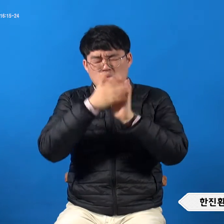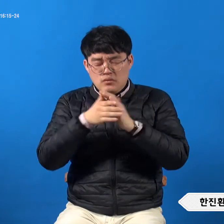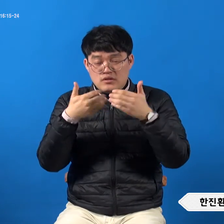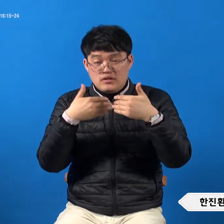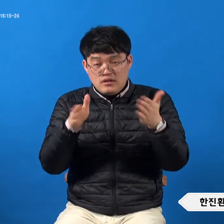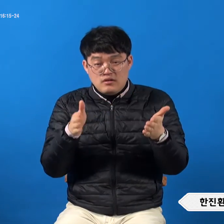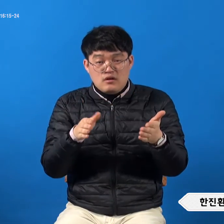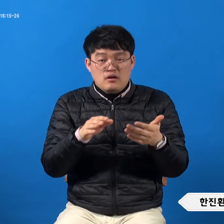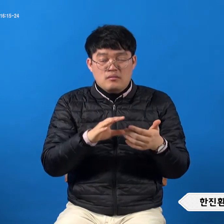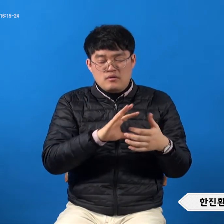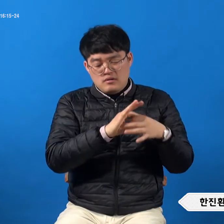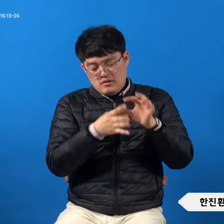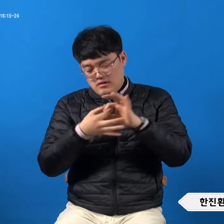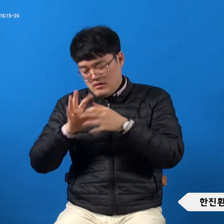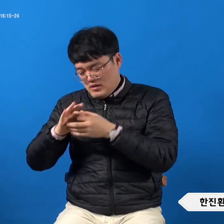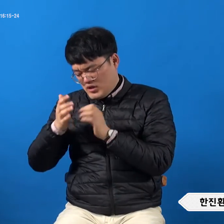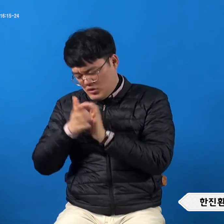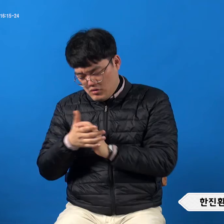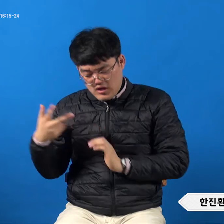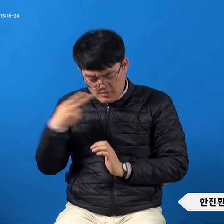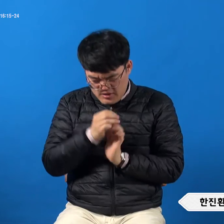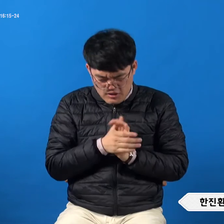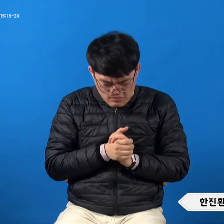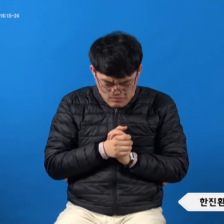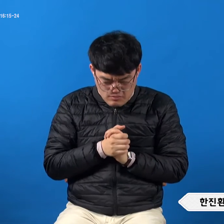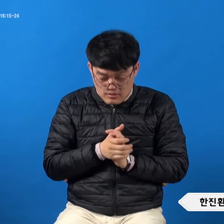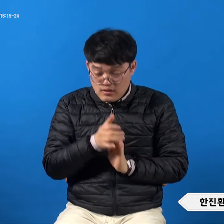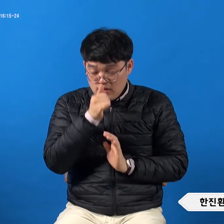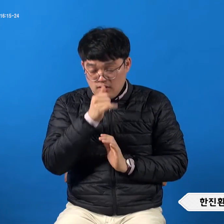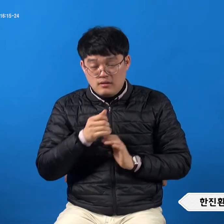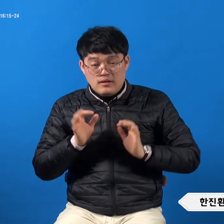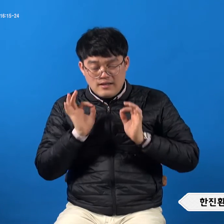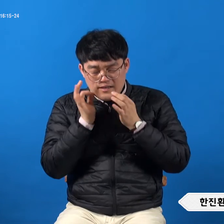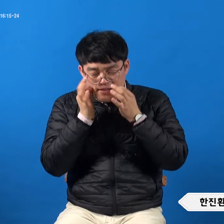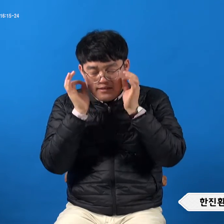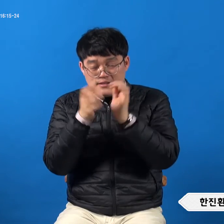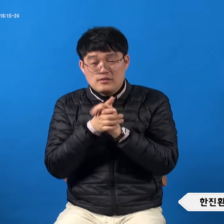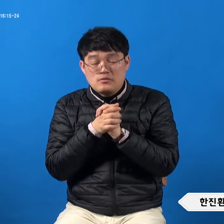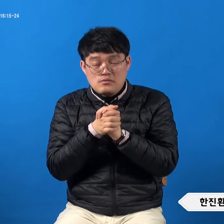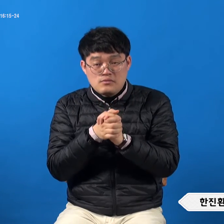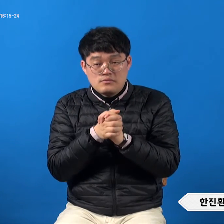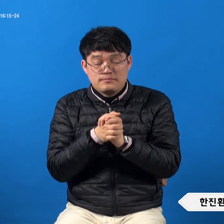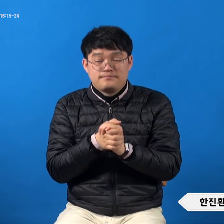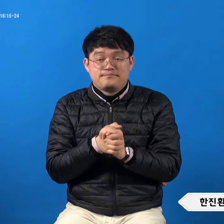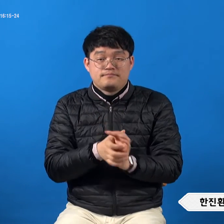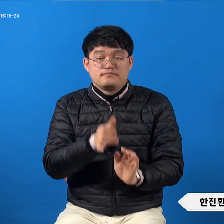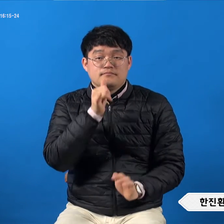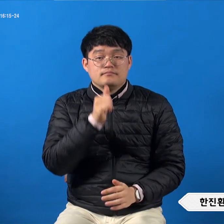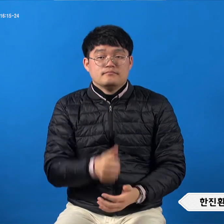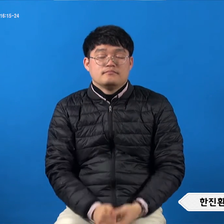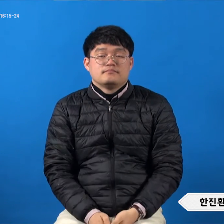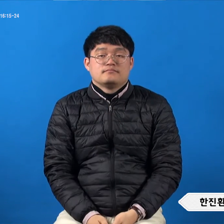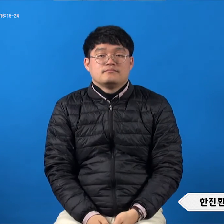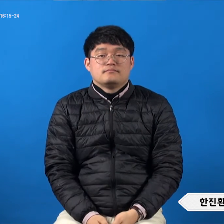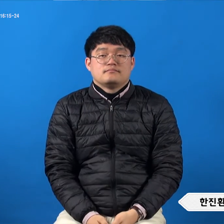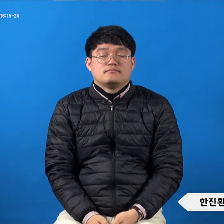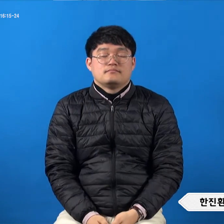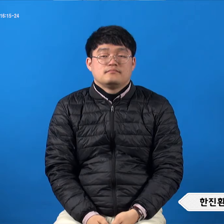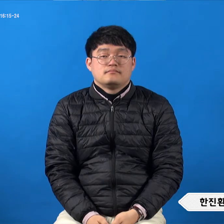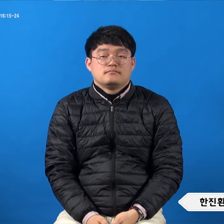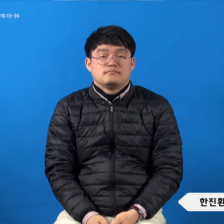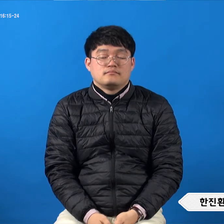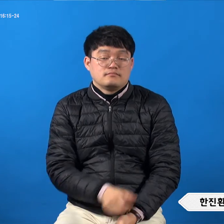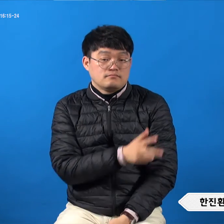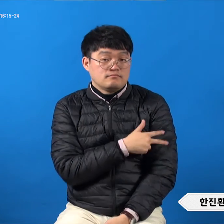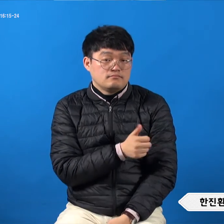정해놓고 릴레이로 어떤 사람은 금식을 하면서 그렇게 간절히 매달려서 기도했습니다.